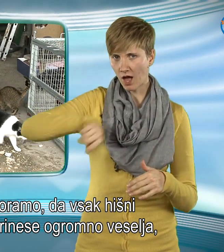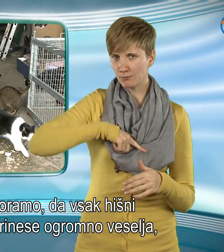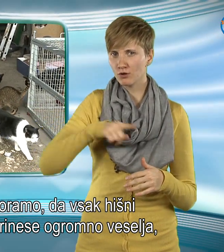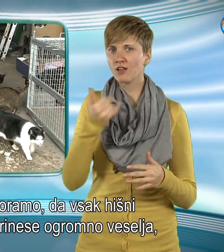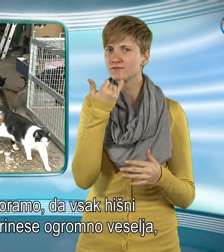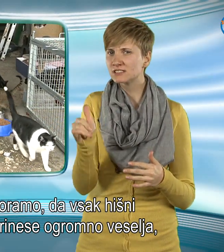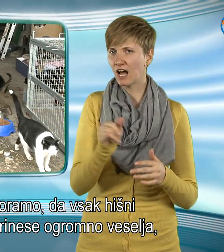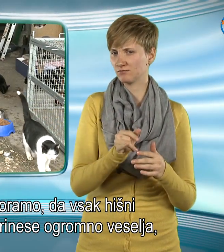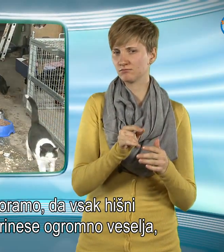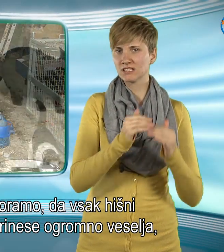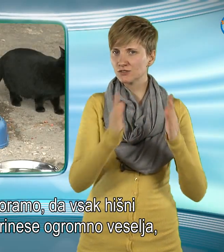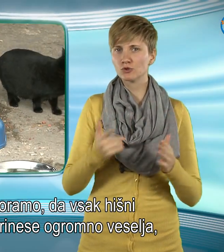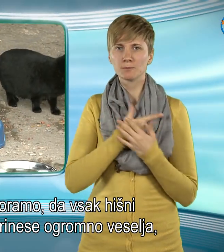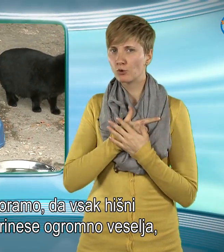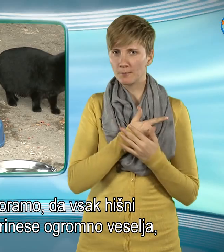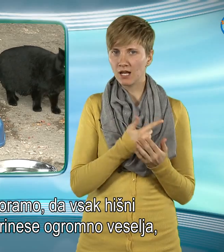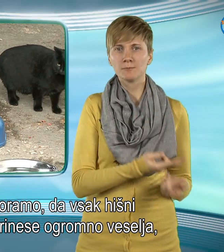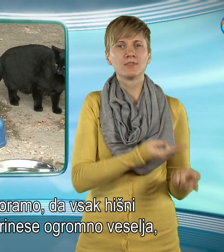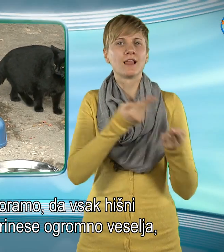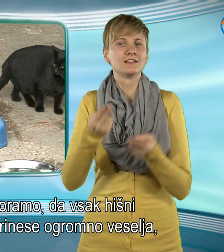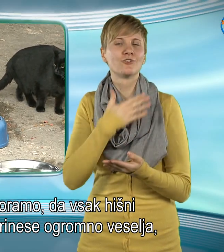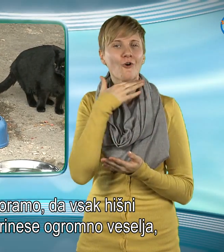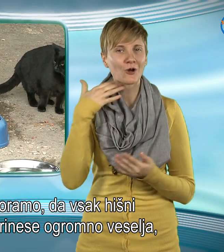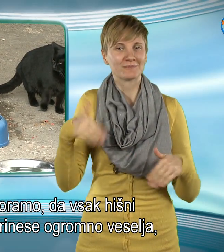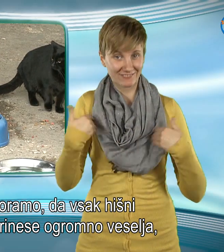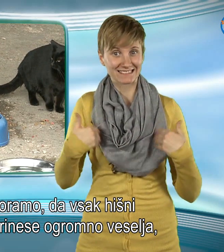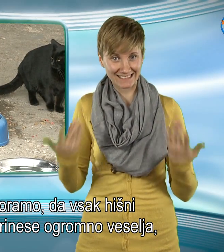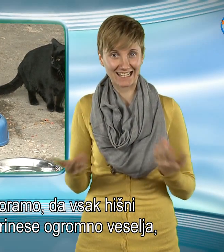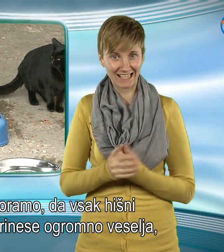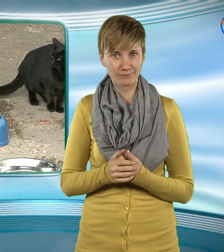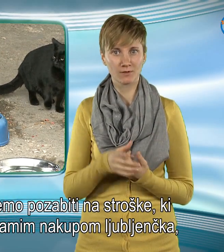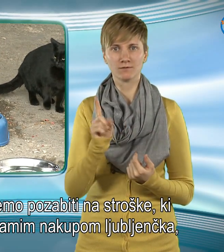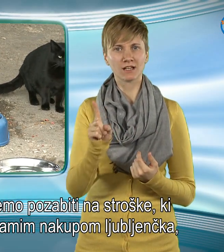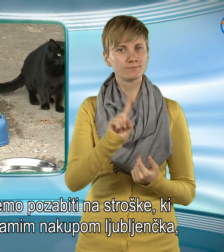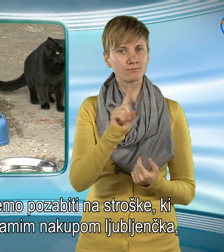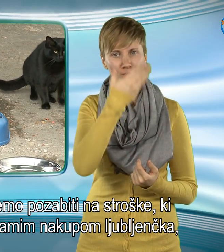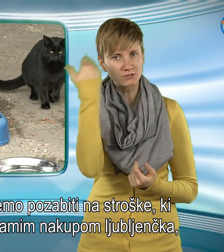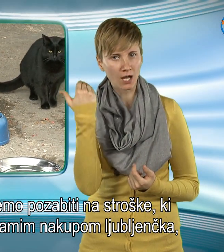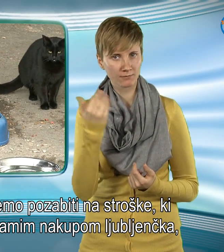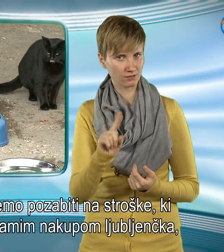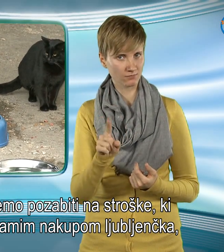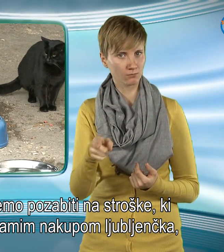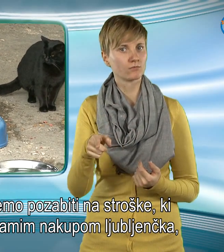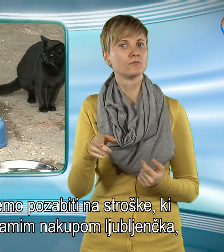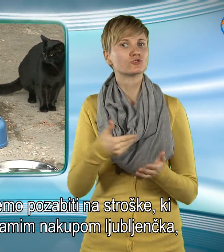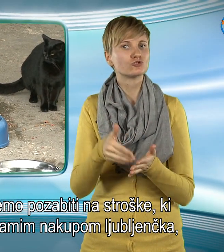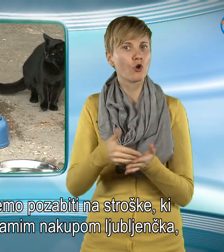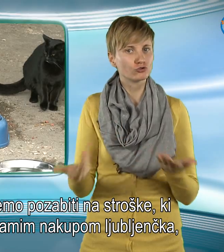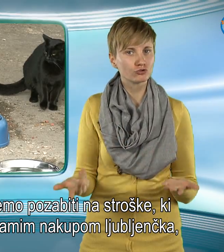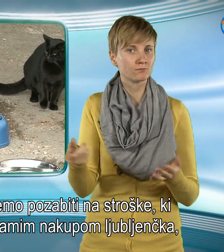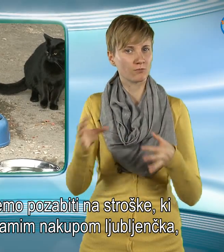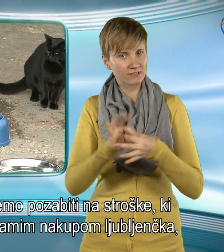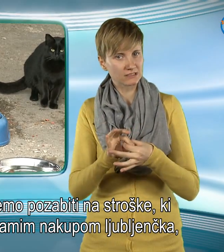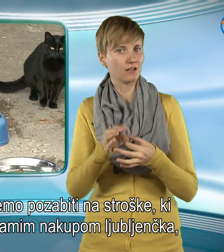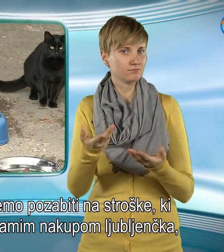Vedeti moramo, da vsak hišni ljubljenček prinese ogromno veselja, vendar ne smemo pozabiti na stroške, ki